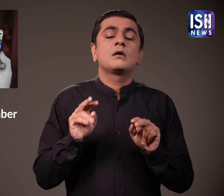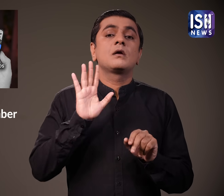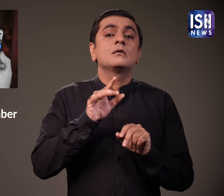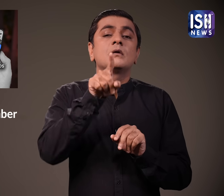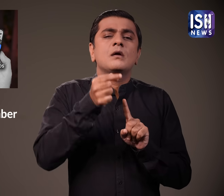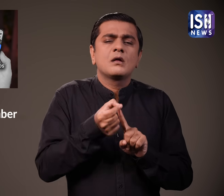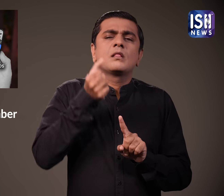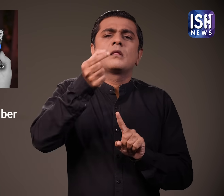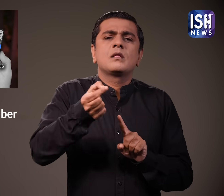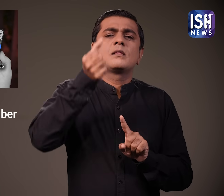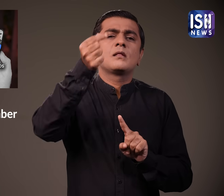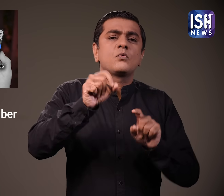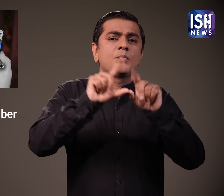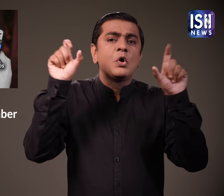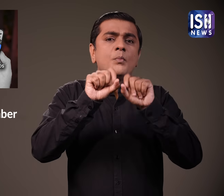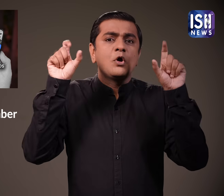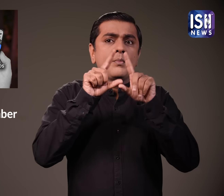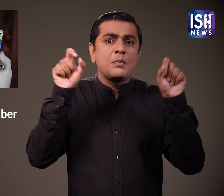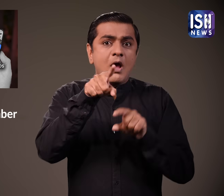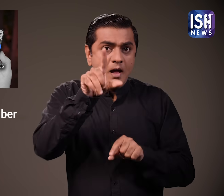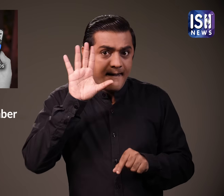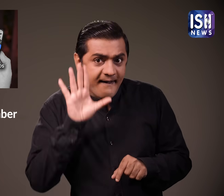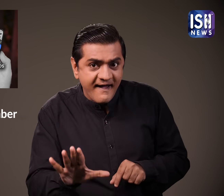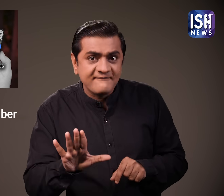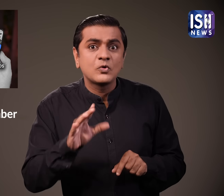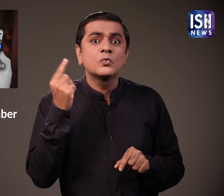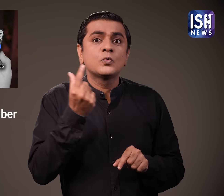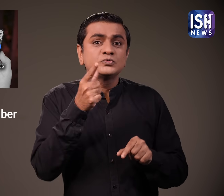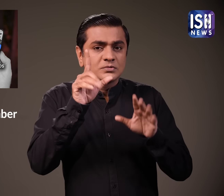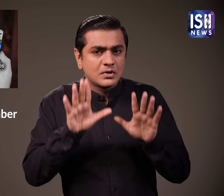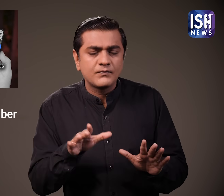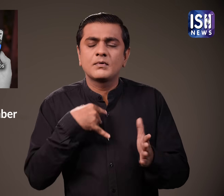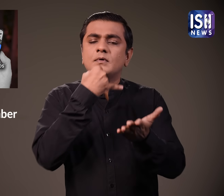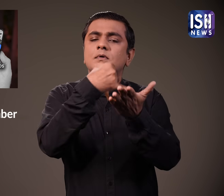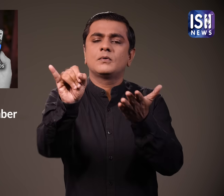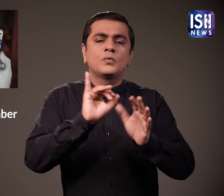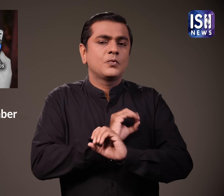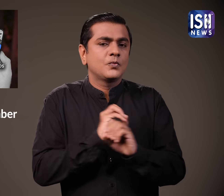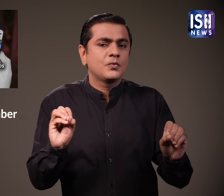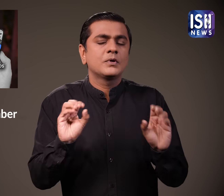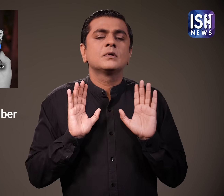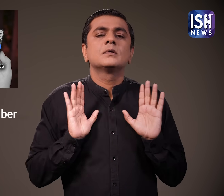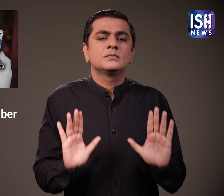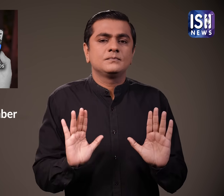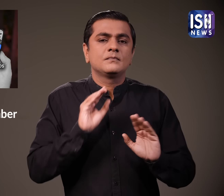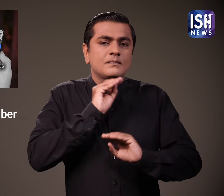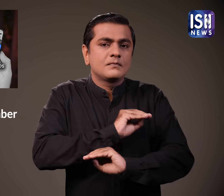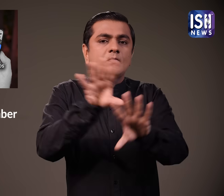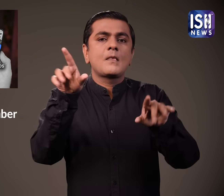इसलिए सूनिश्चित करें कि आपने अपने अकाउंट में साइन इन किया है और अपडेट के लिए अपना